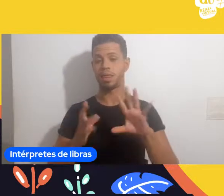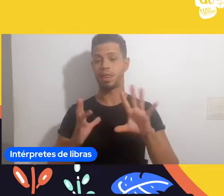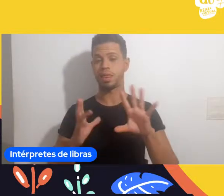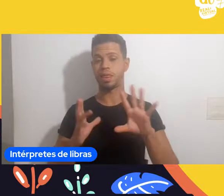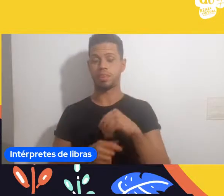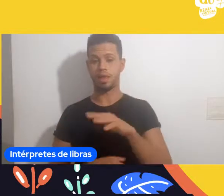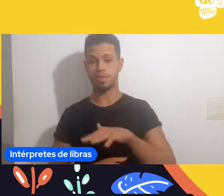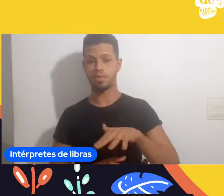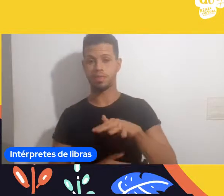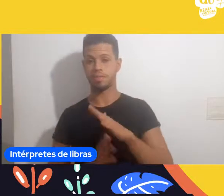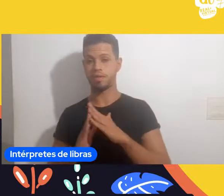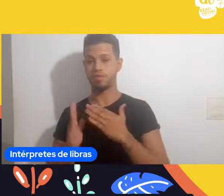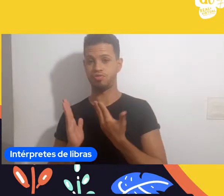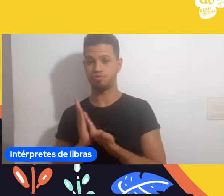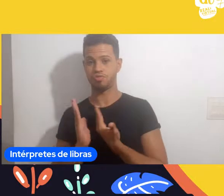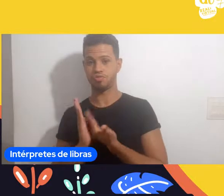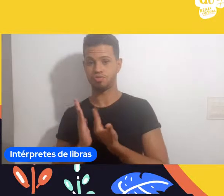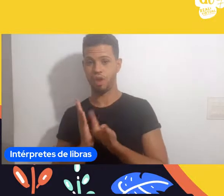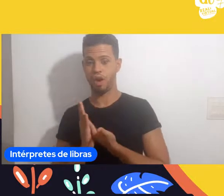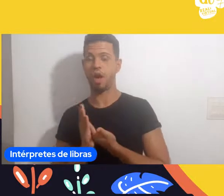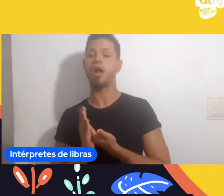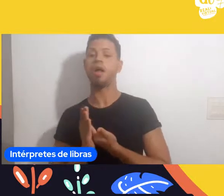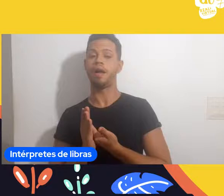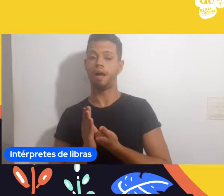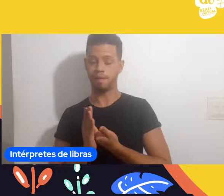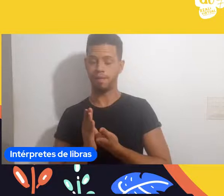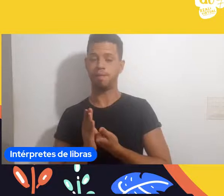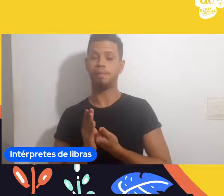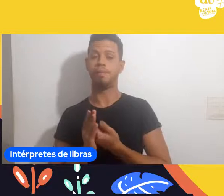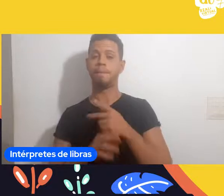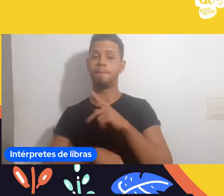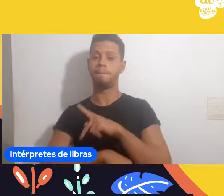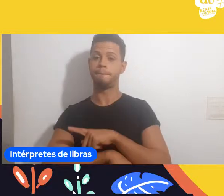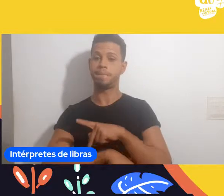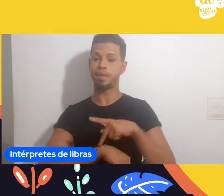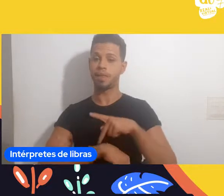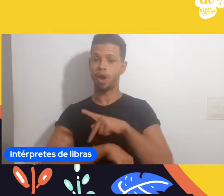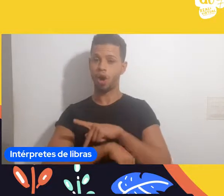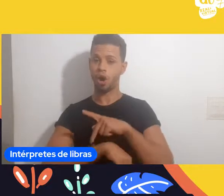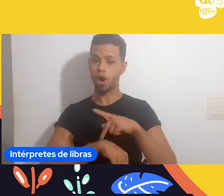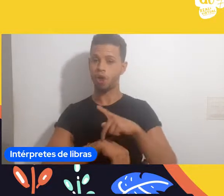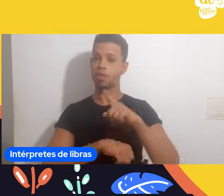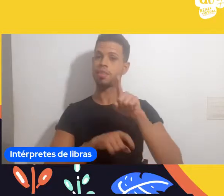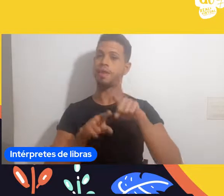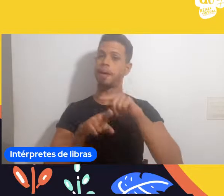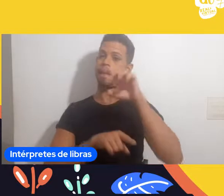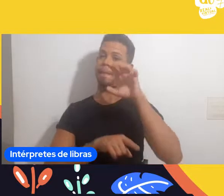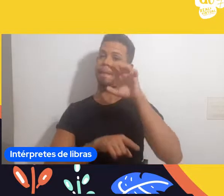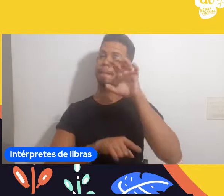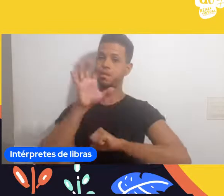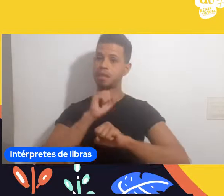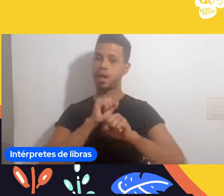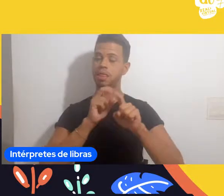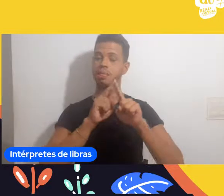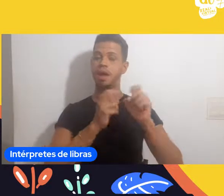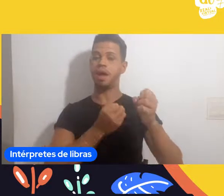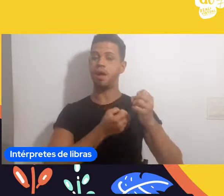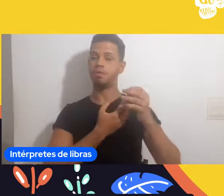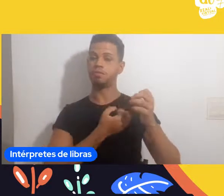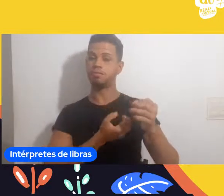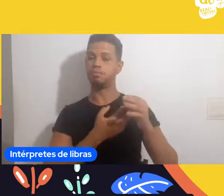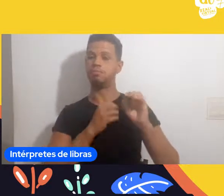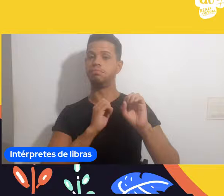escolar, a parte pedagógica, a aprendizagem, o ensino, parte também